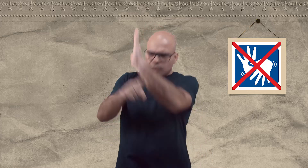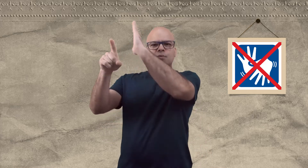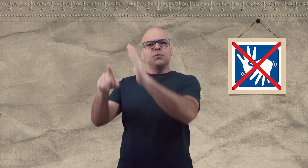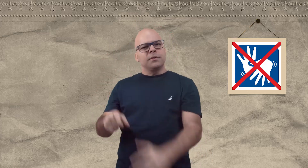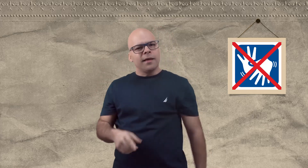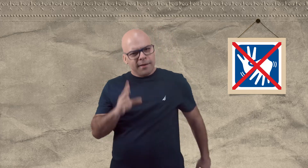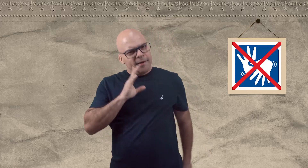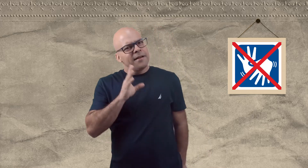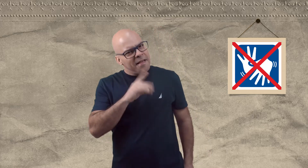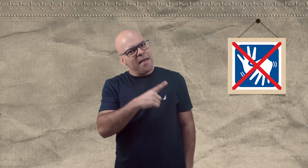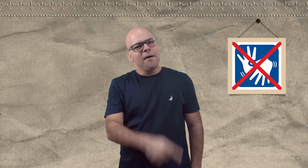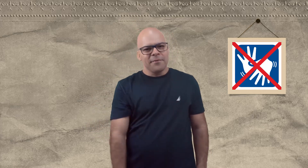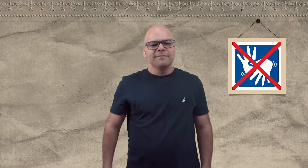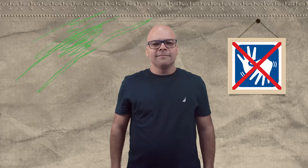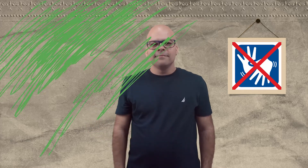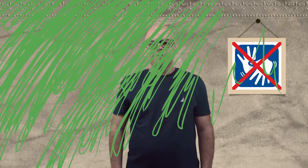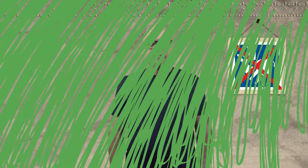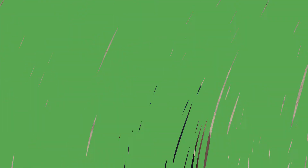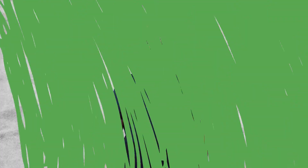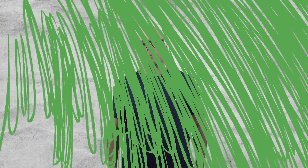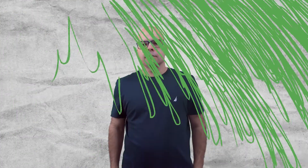é mesmo? Ajudou suas colegas, que legal!